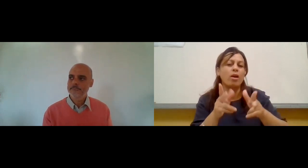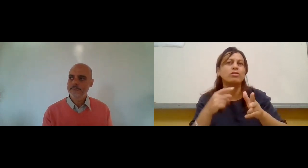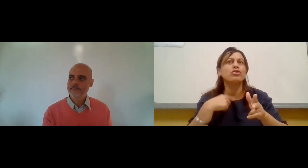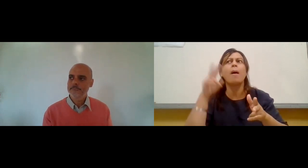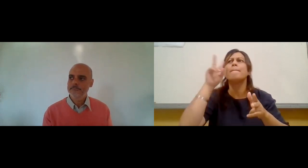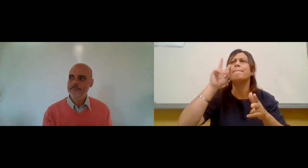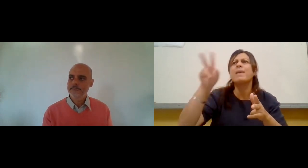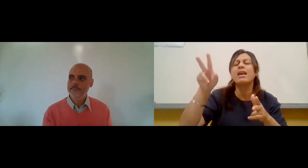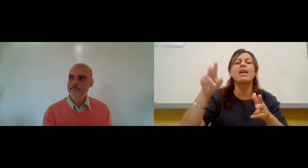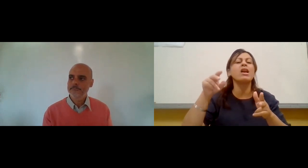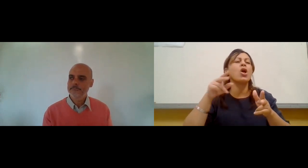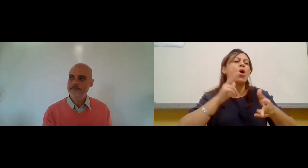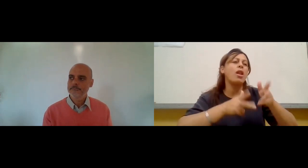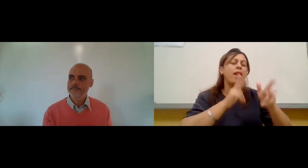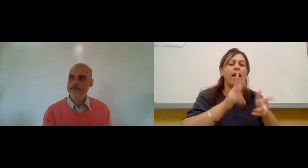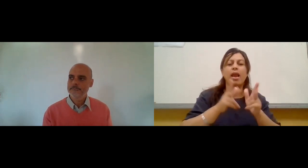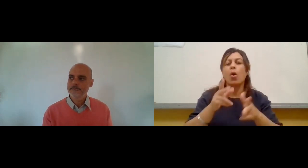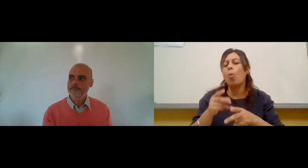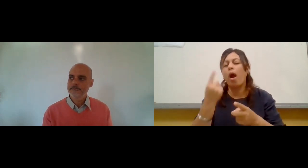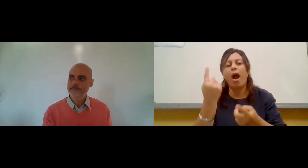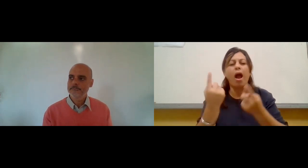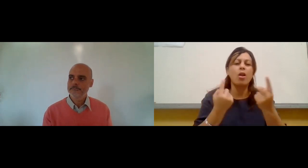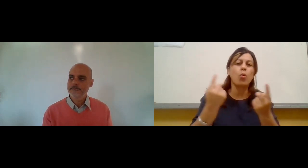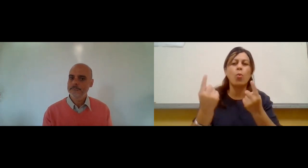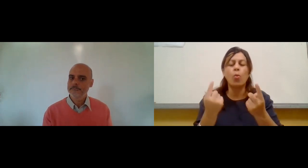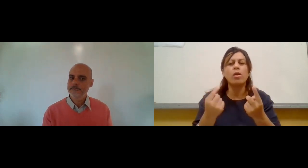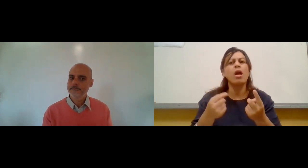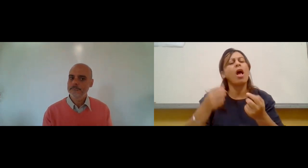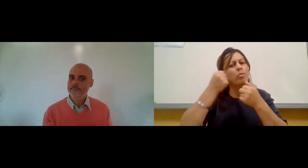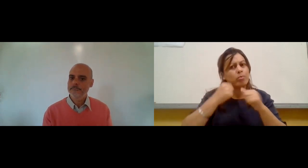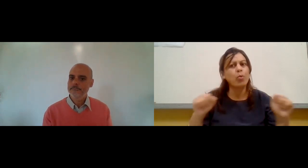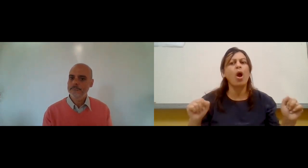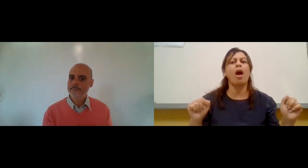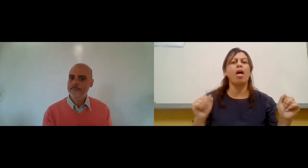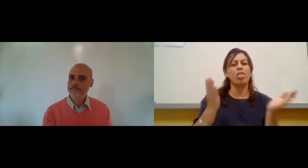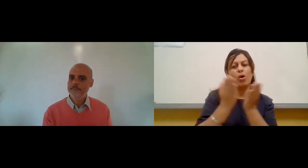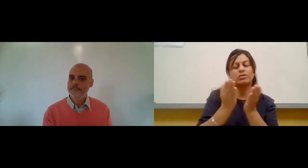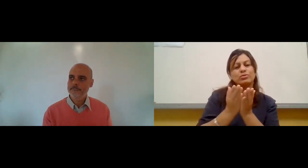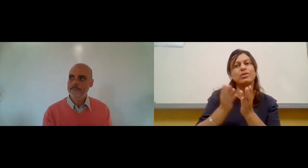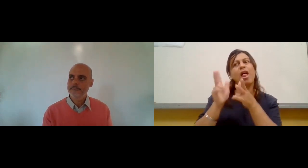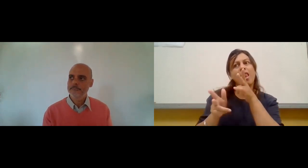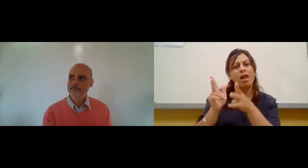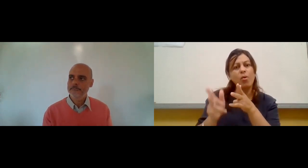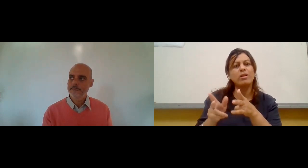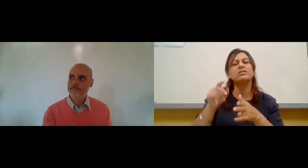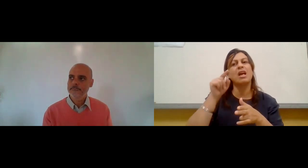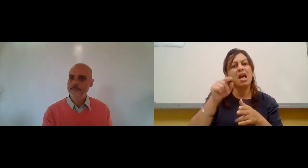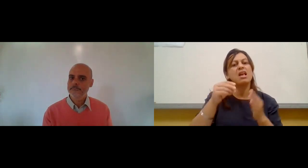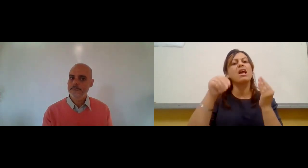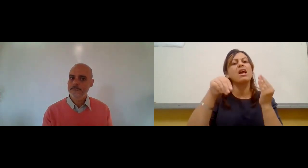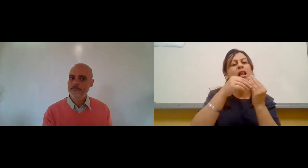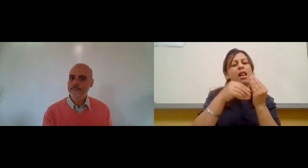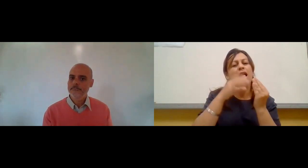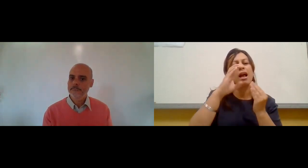Quiero saber si eso serviría estudiarlo o quedar las clases. No sé si tenés noción de esa aplicación de la CREA de